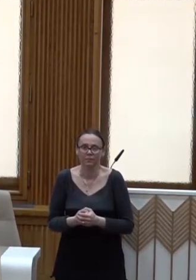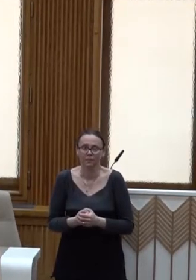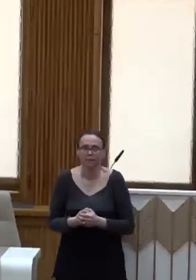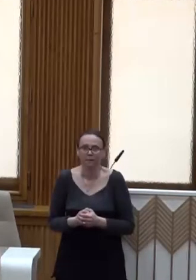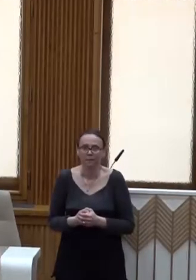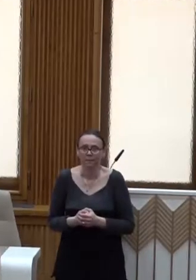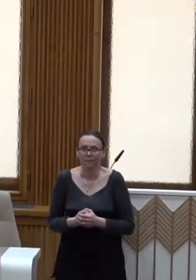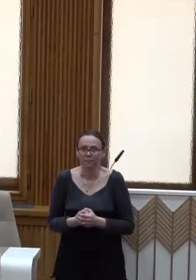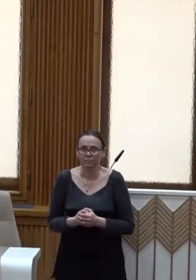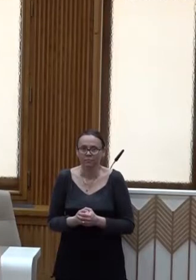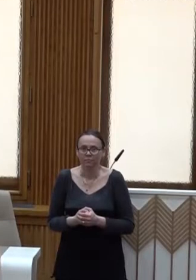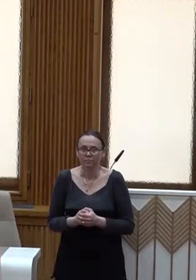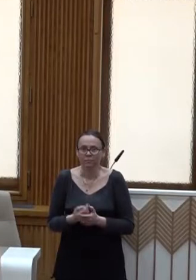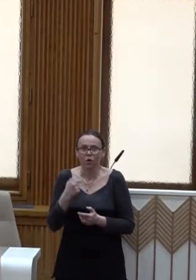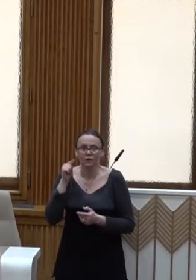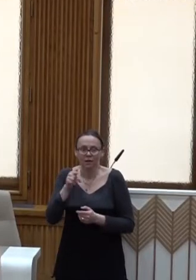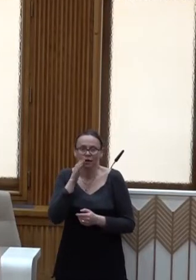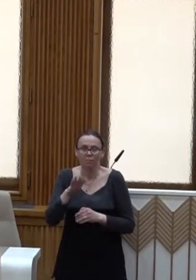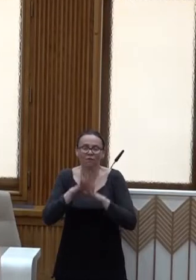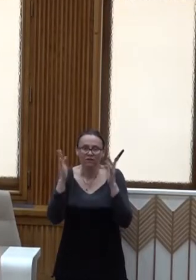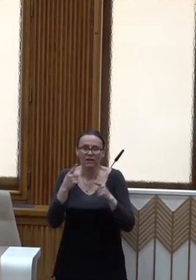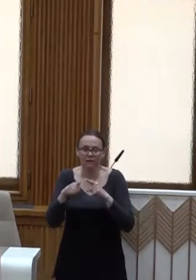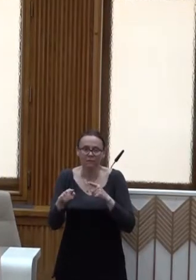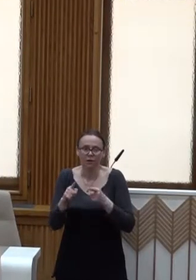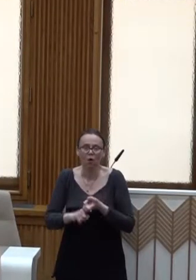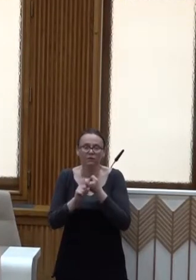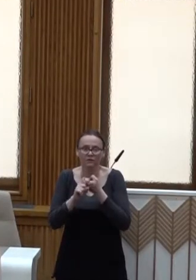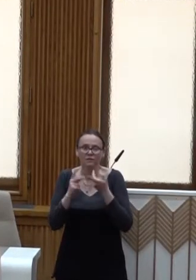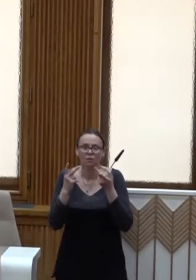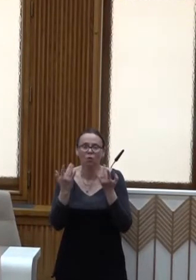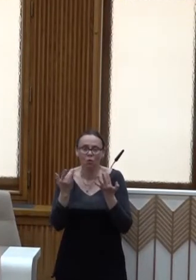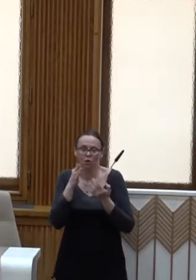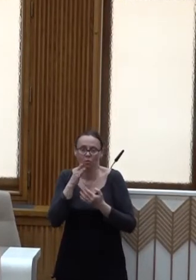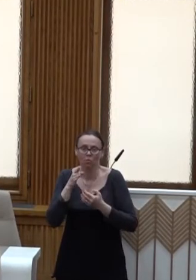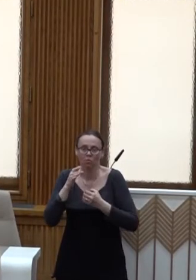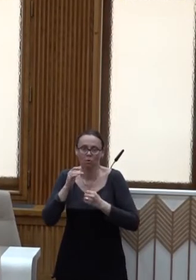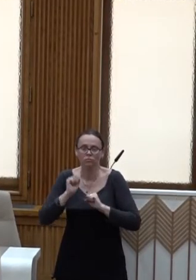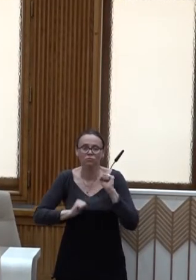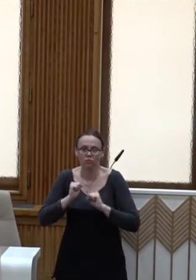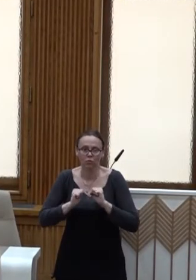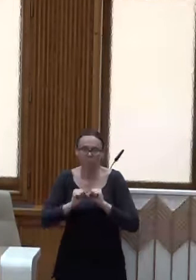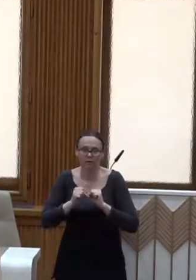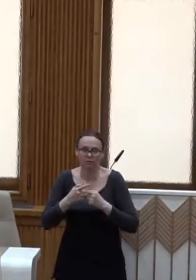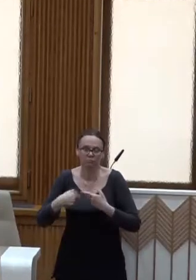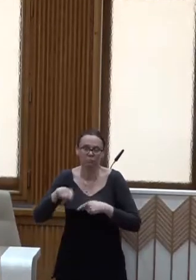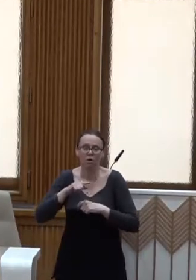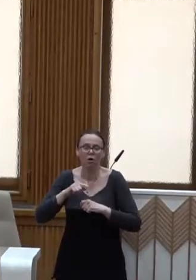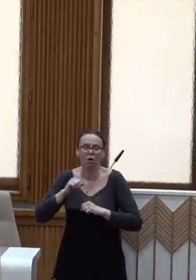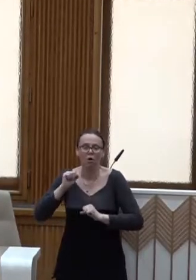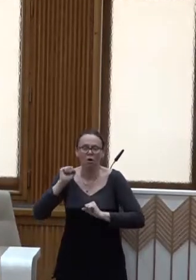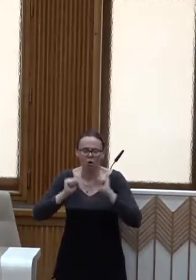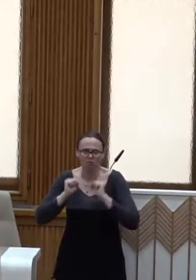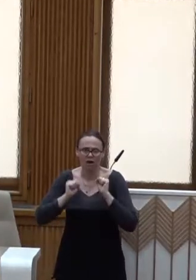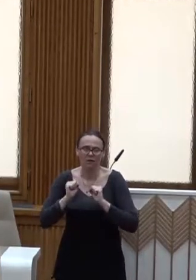Od tega bo v veliki meri odvisno, koliko bomo sposobni obvladati val,